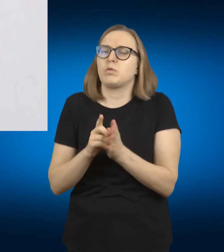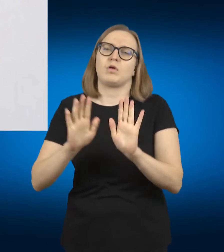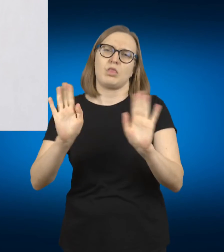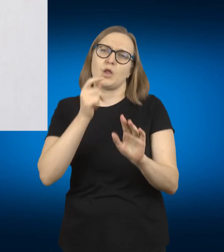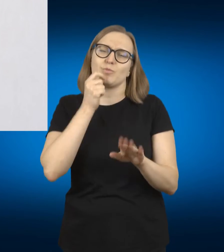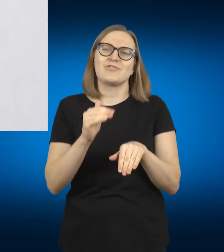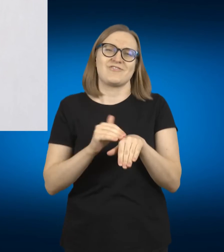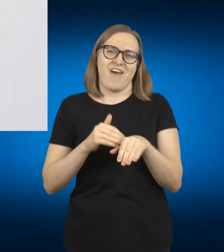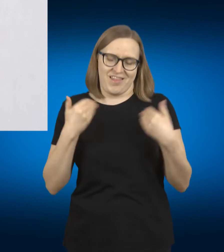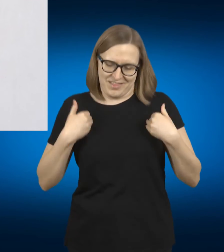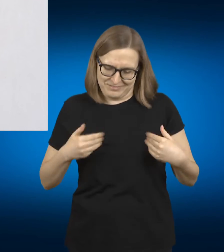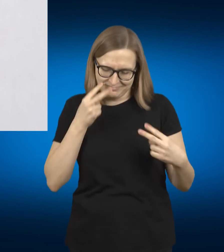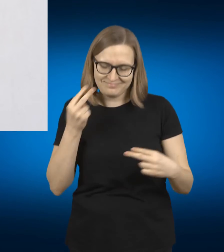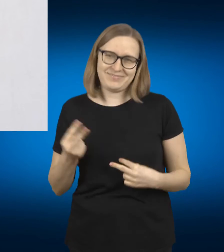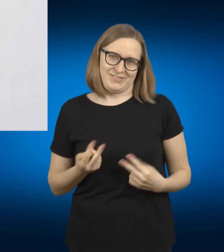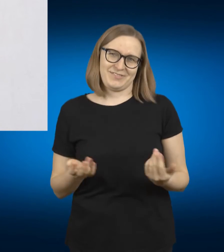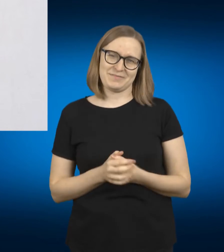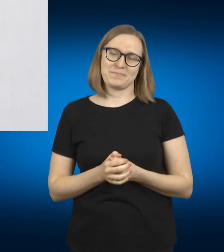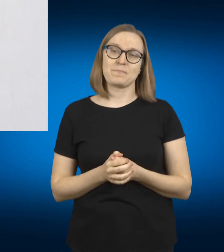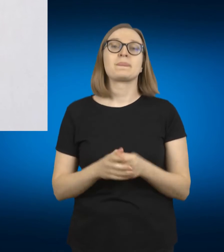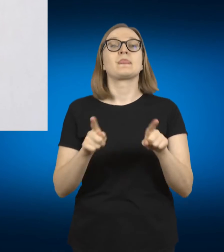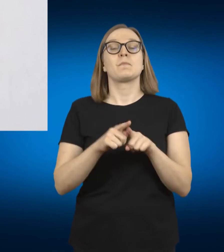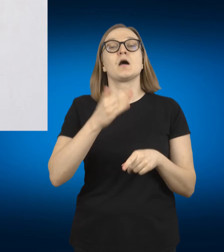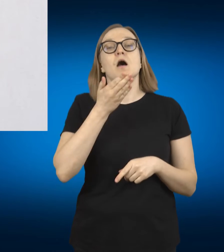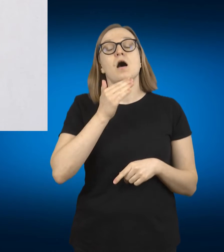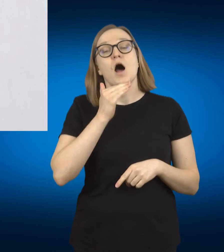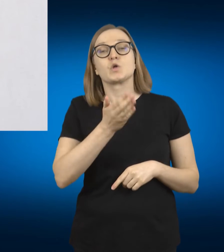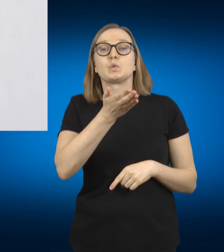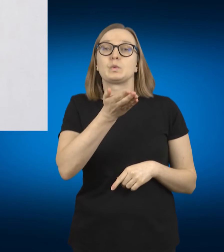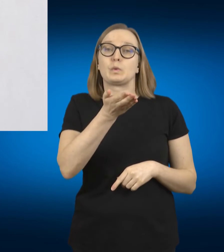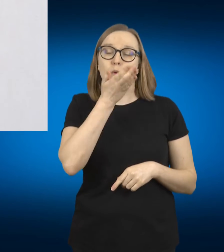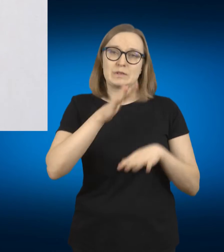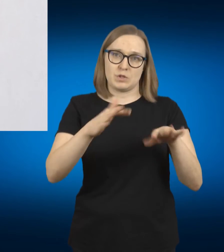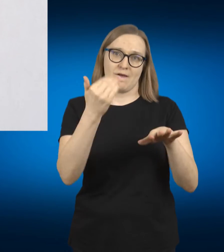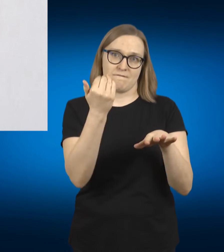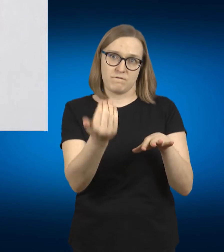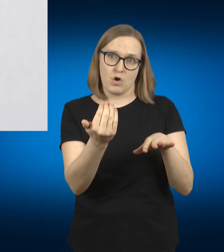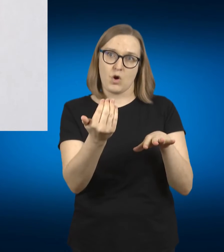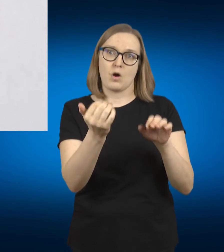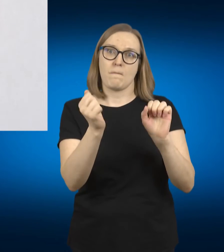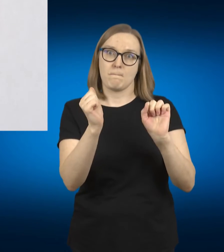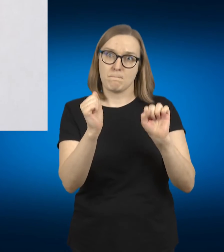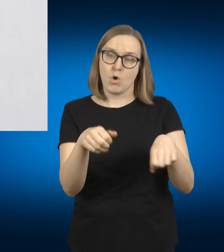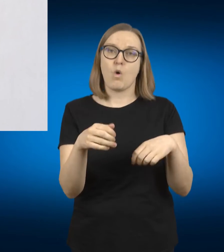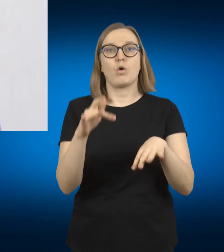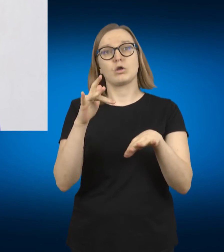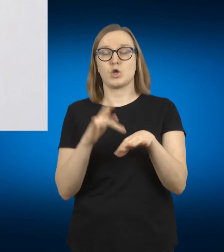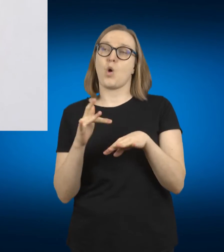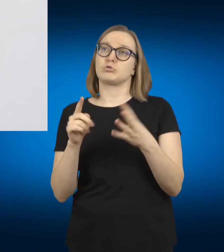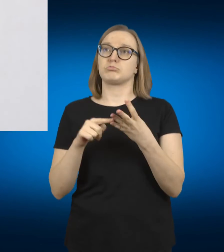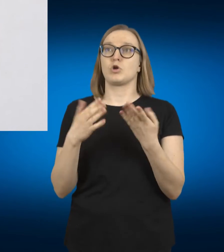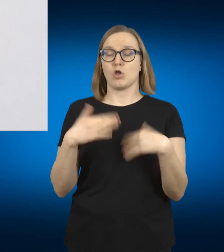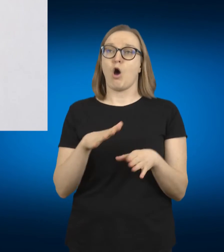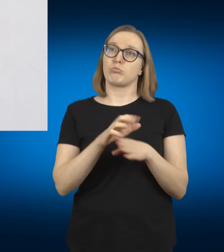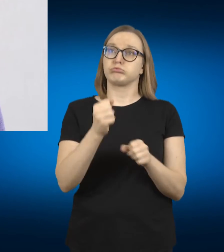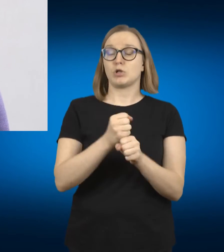būtinai išlikti ramiems ir panašiai. Aišku, krizė gali suteikti ir tokių reakcijų, kad mes tikrai labai daug visko esam nuveikę ir su labai daug